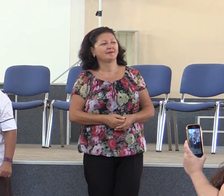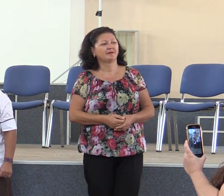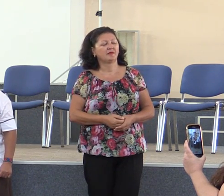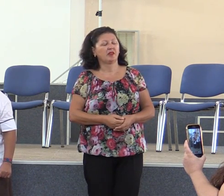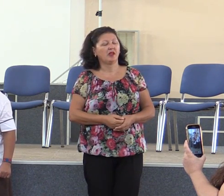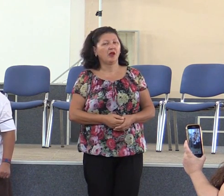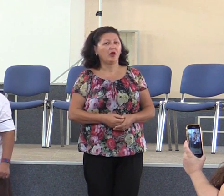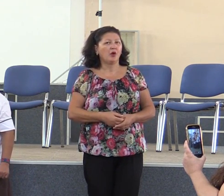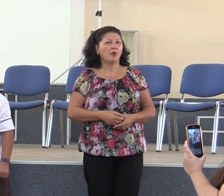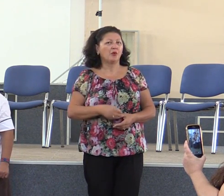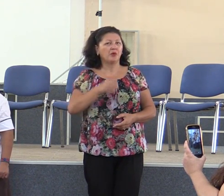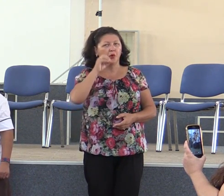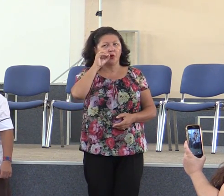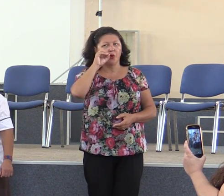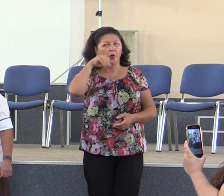modelat.